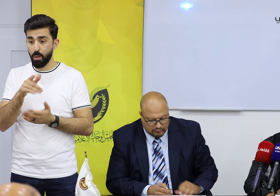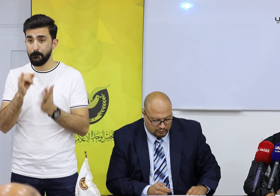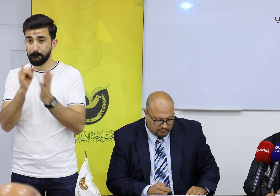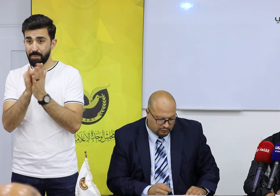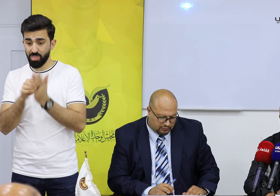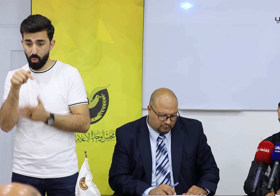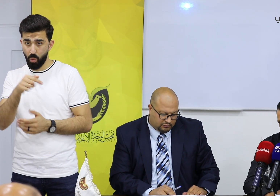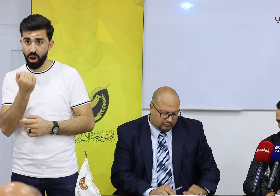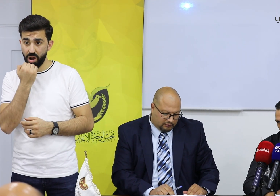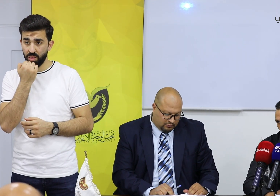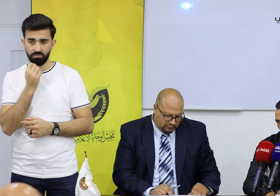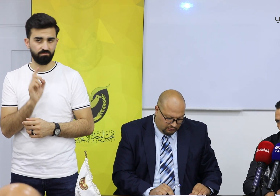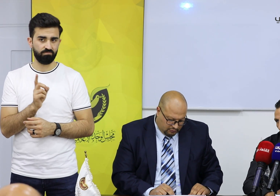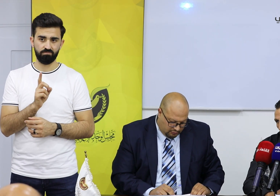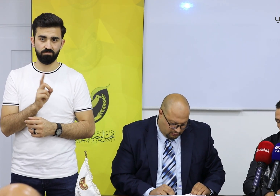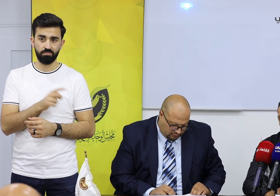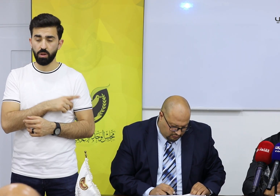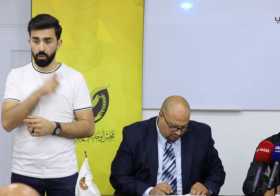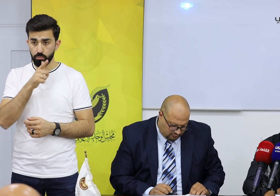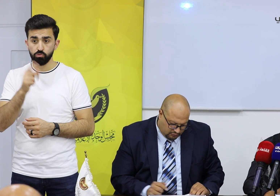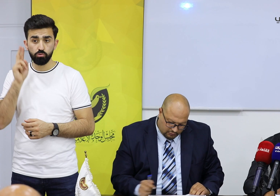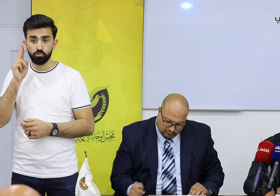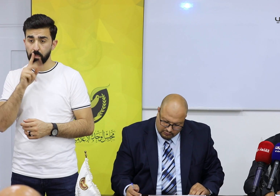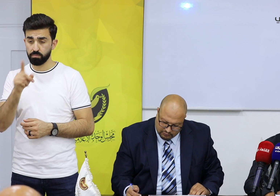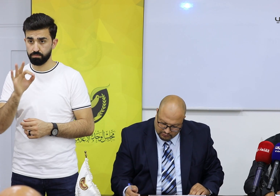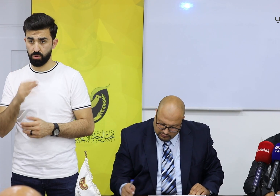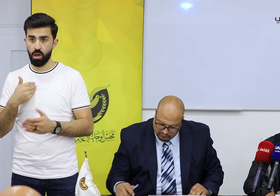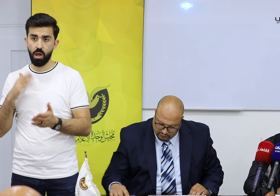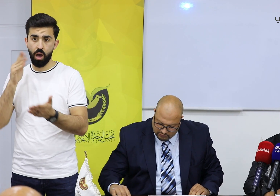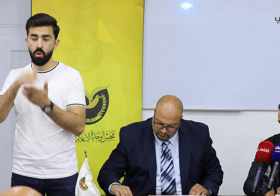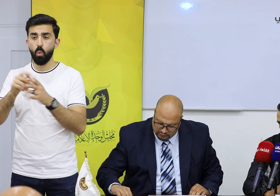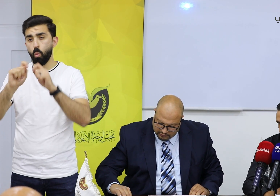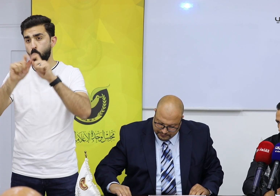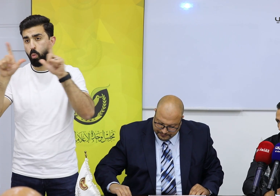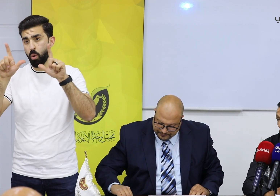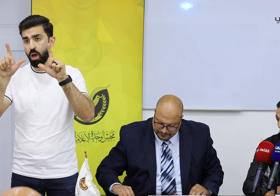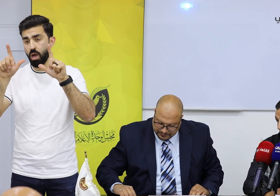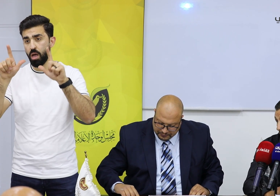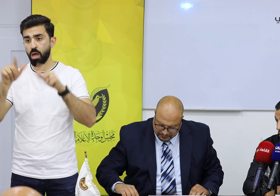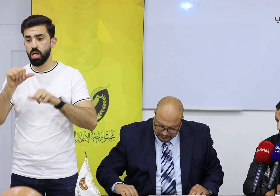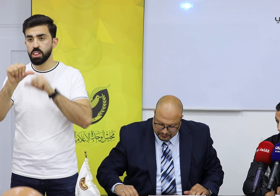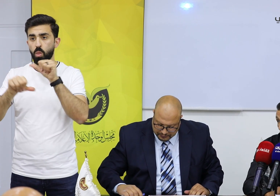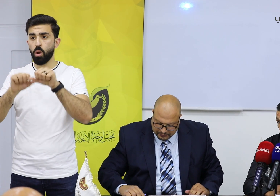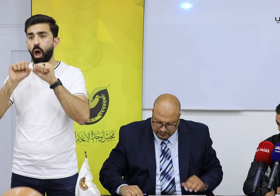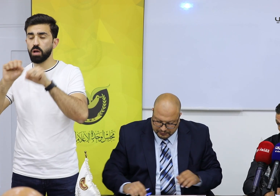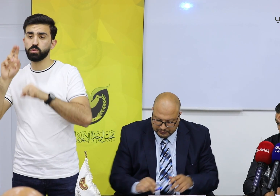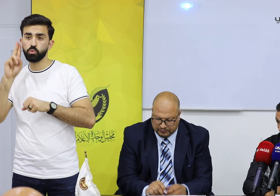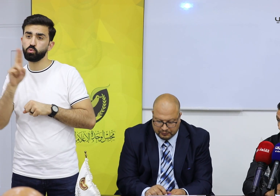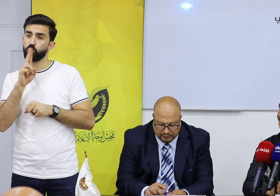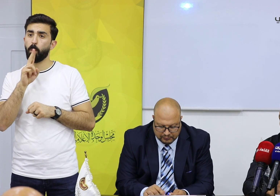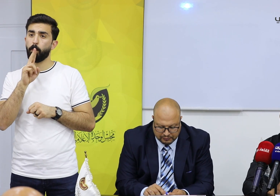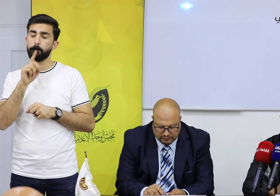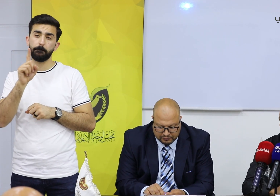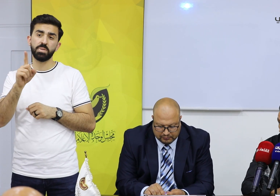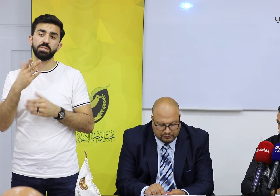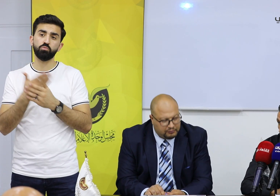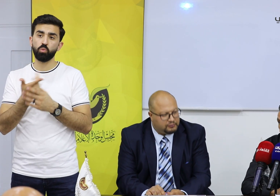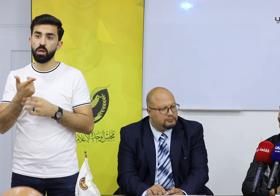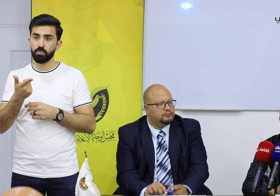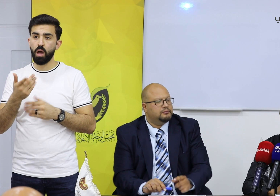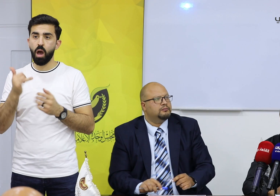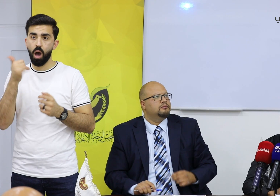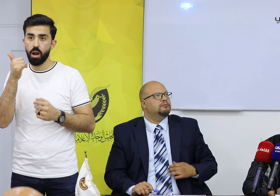الغلط. انا ممكن الشخص الاصم نفسه اثقبه او اعيه. حاليا احنا طرحنا دورات مختصه للصم فقط اللي هي تدريب